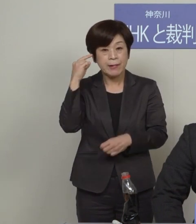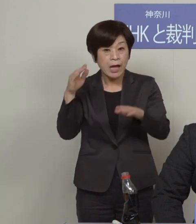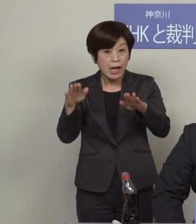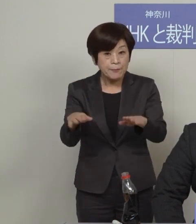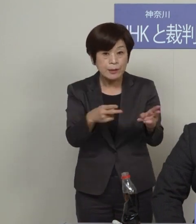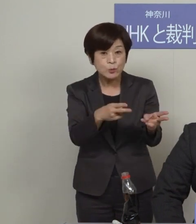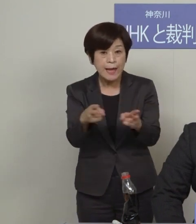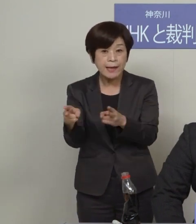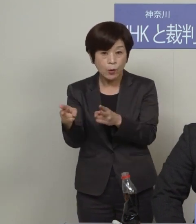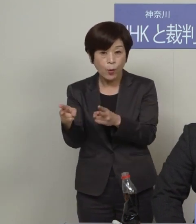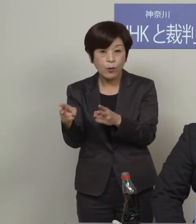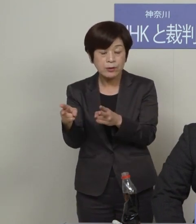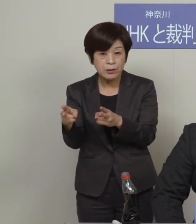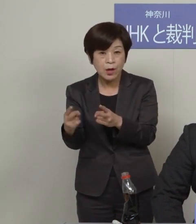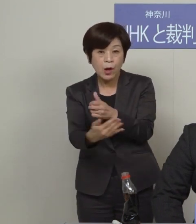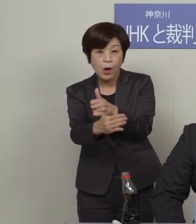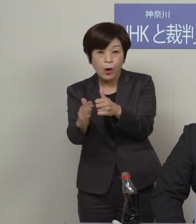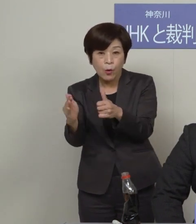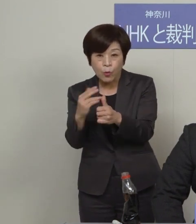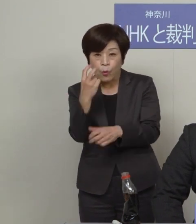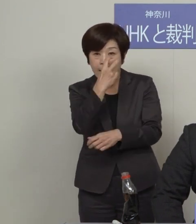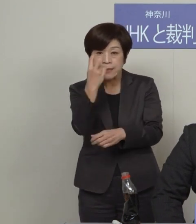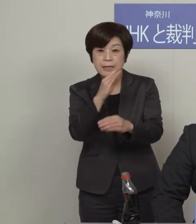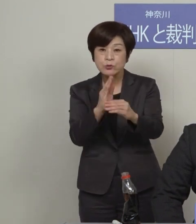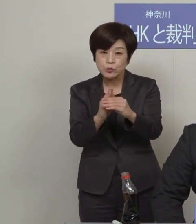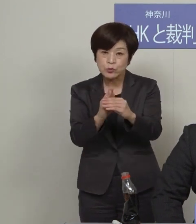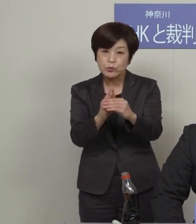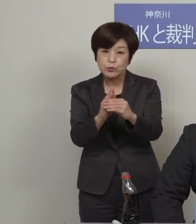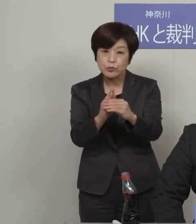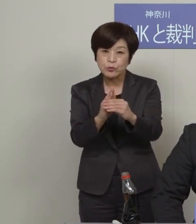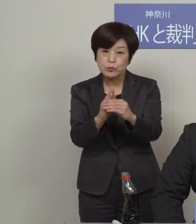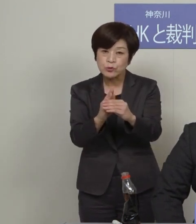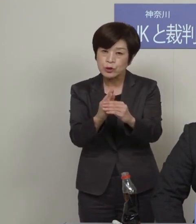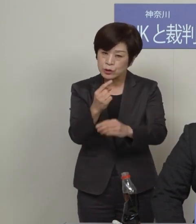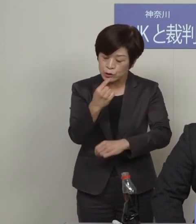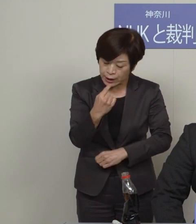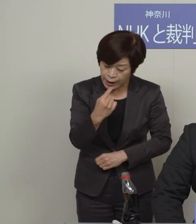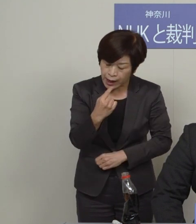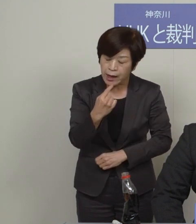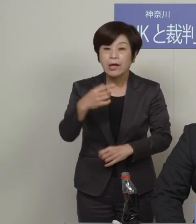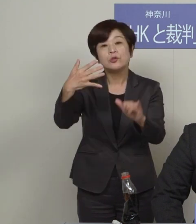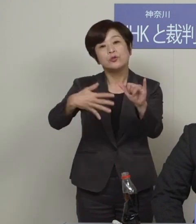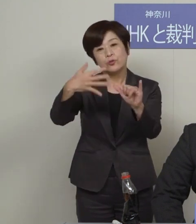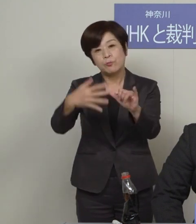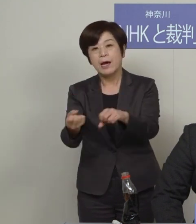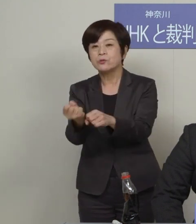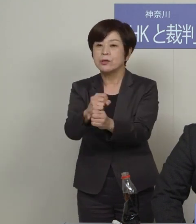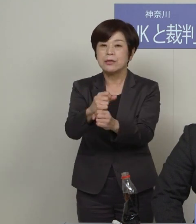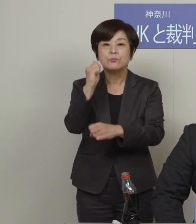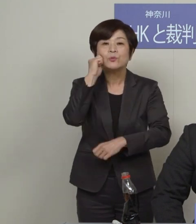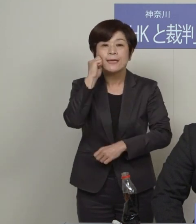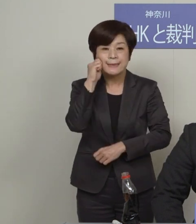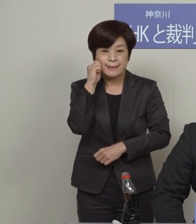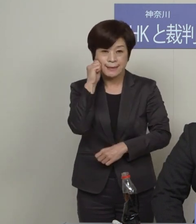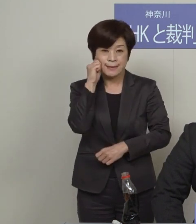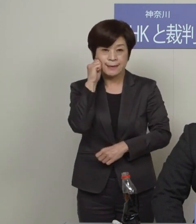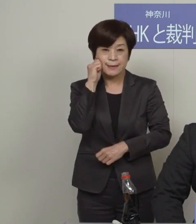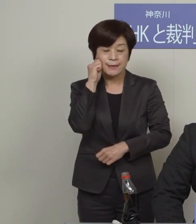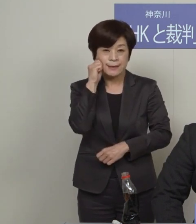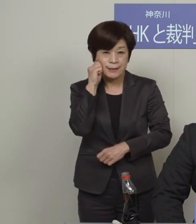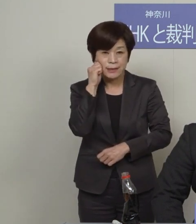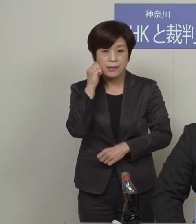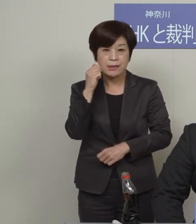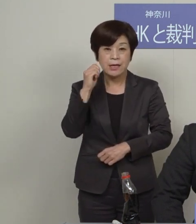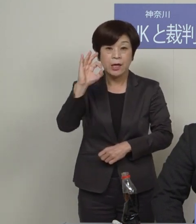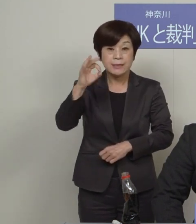度、保護観察処分の身では YouTuber として復帰することが困難です。納